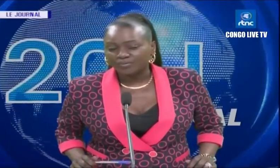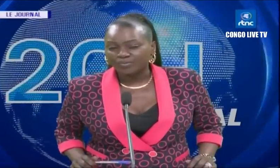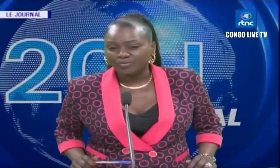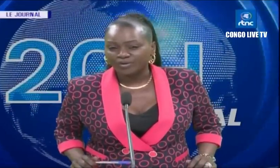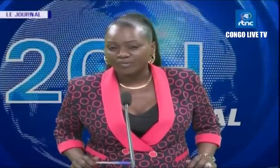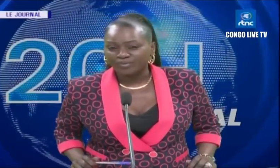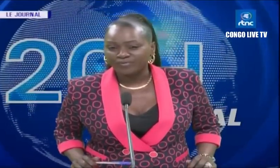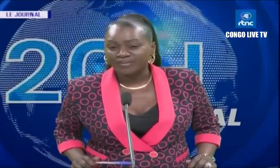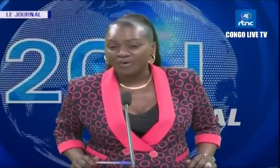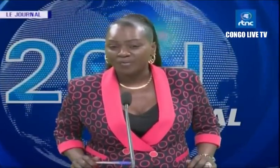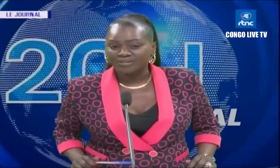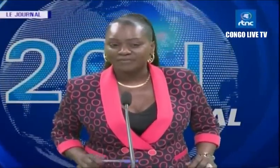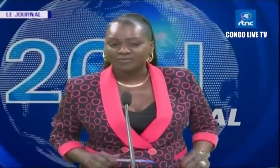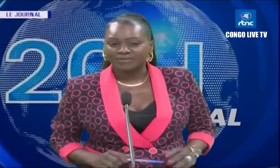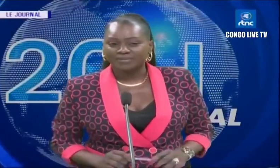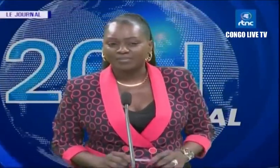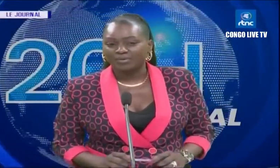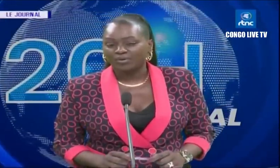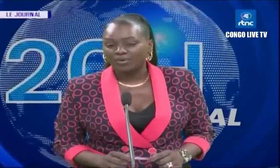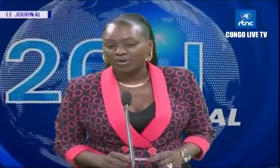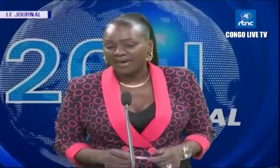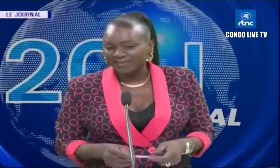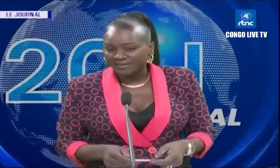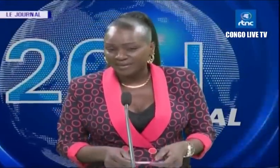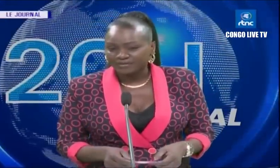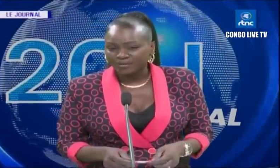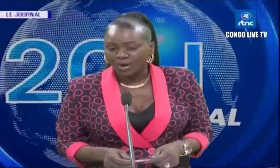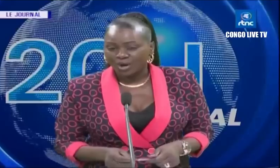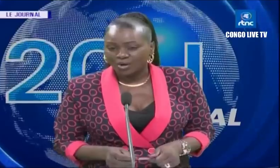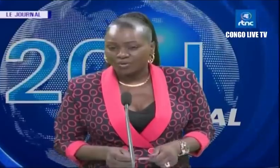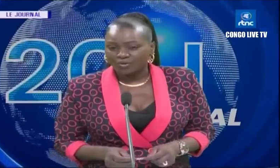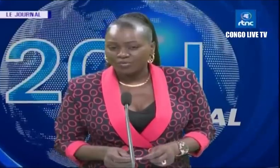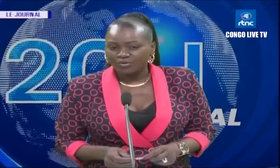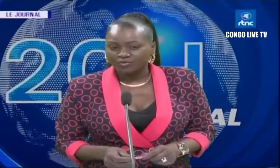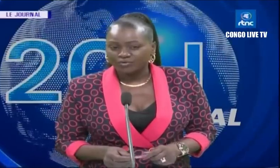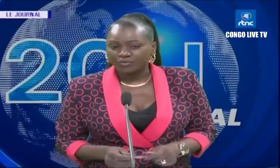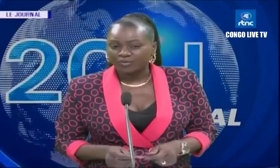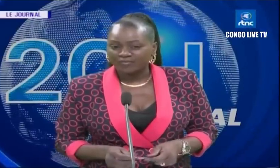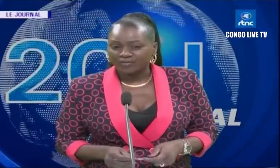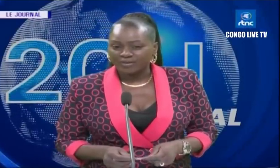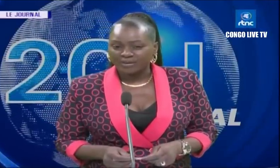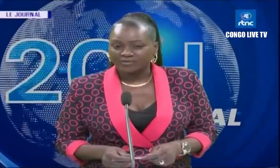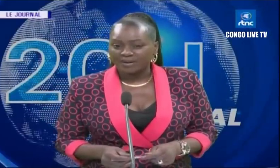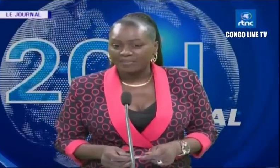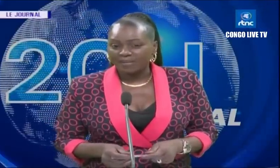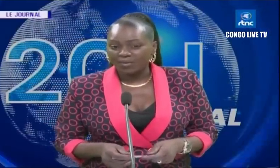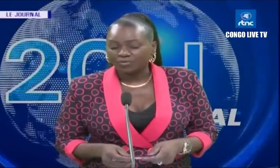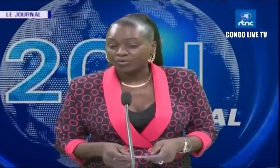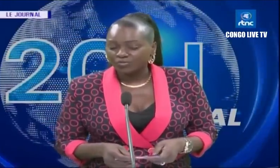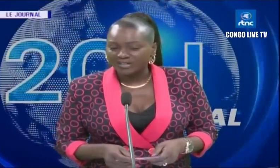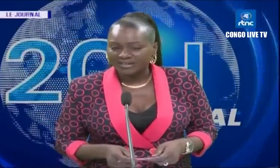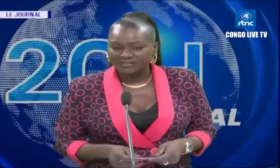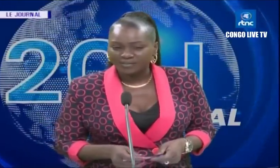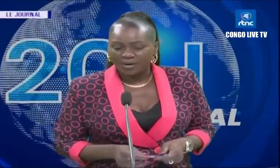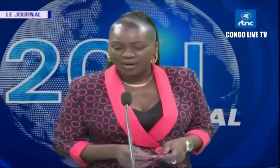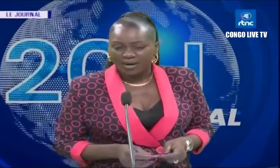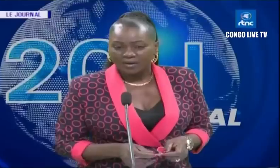Les sourds éprouvent d'énormes difficultés pour leur intégration dans le milieu socio-professionnel, cela par manque de communication. À l'occasion